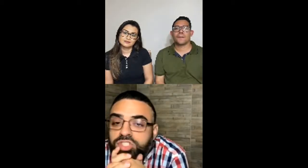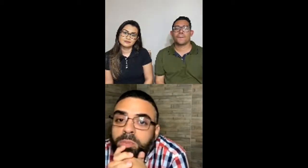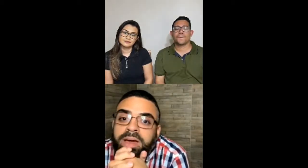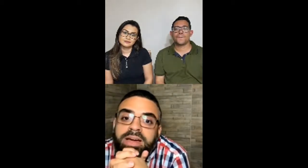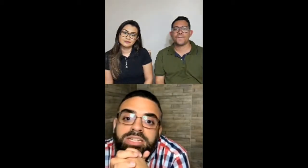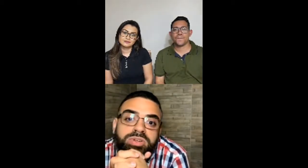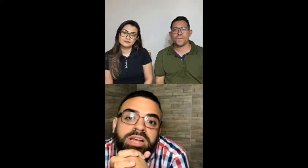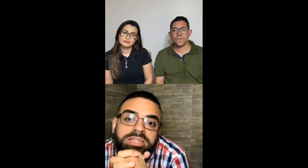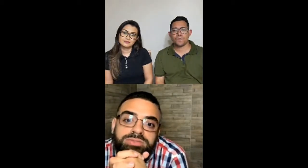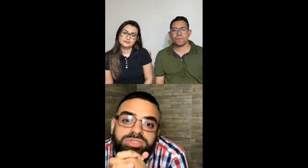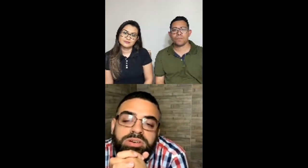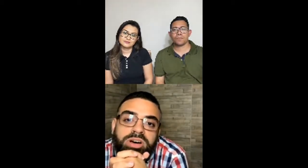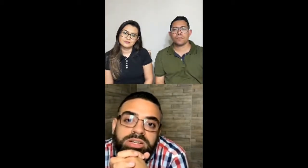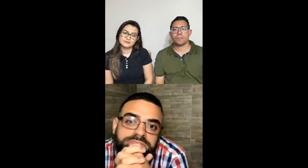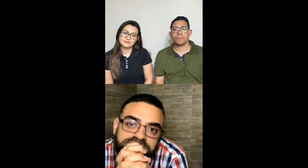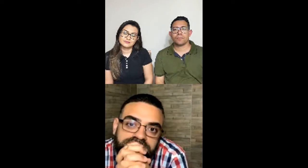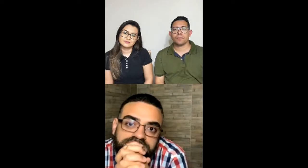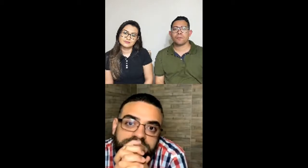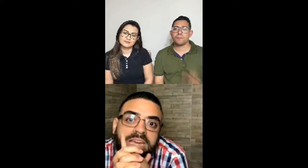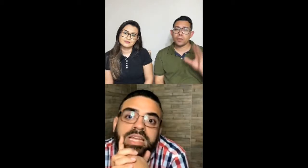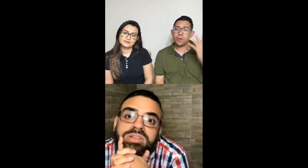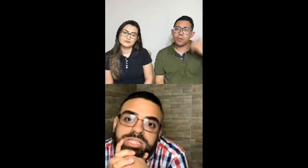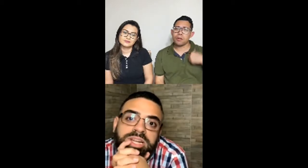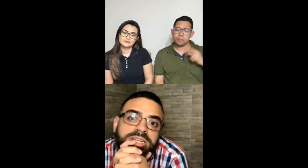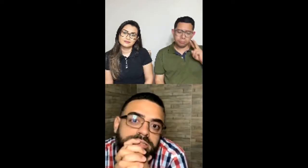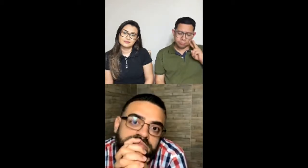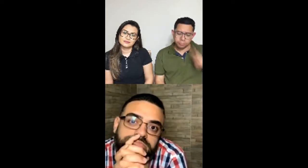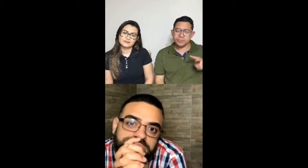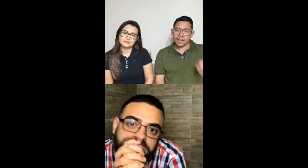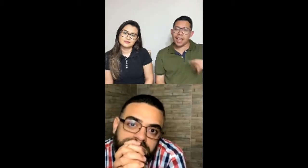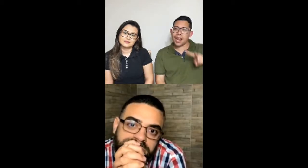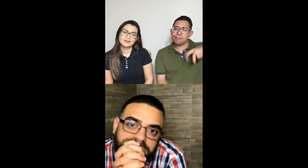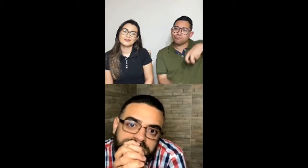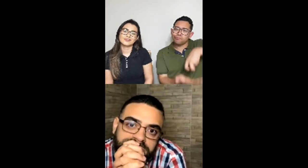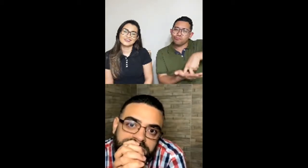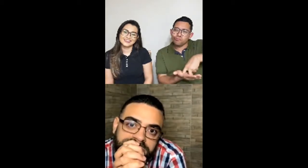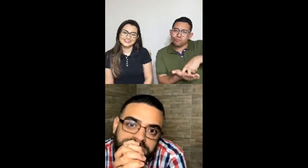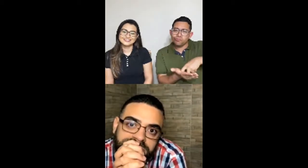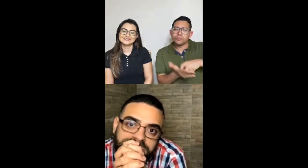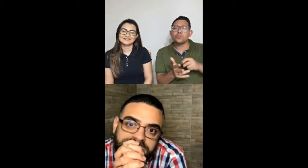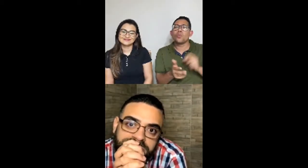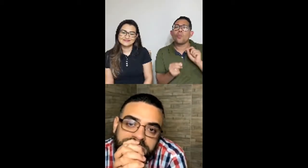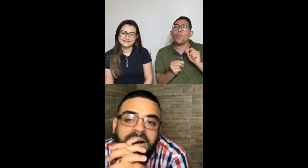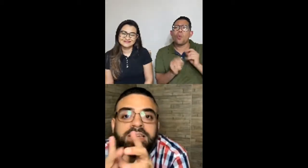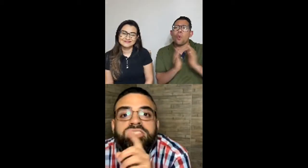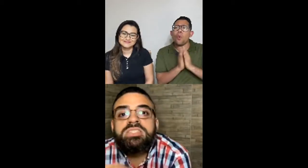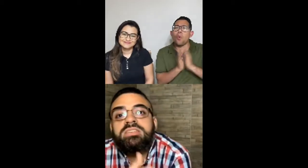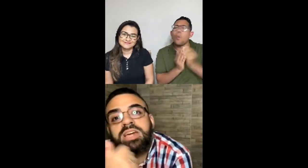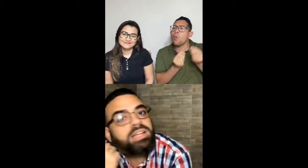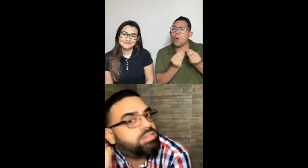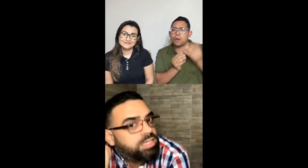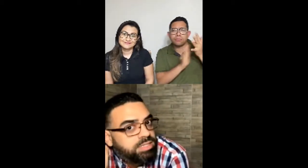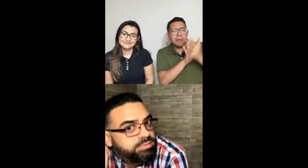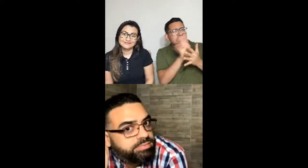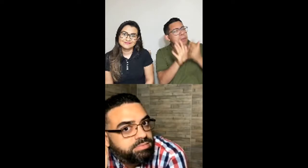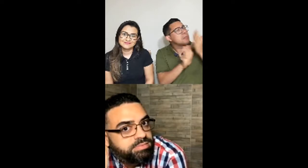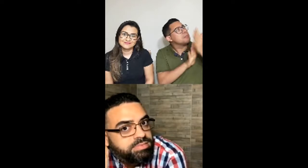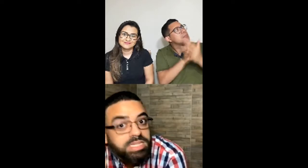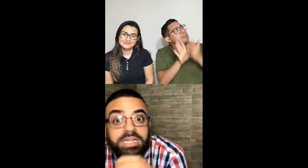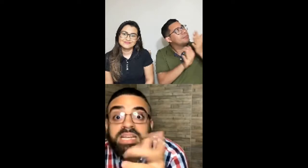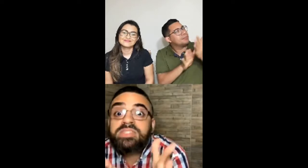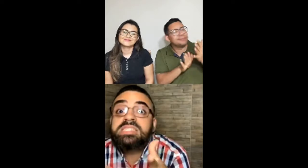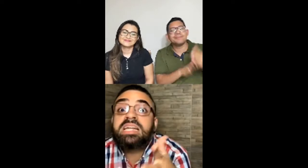toda. E aí, um dia eu pego ela ajoelhada no chão, orando, em língua de sinais.